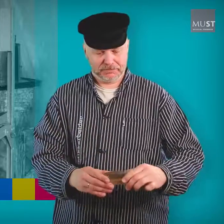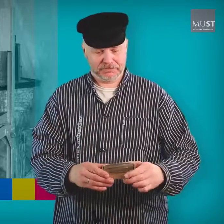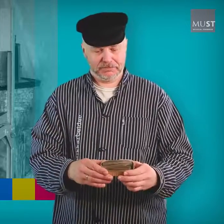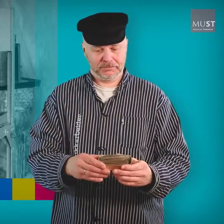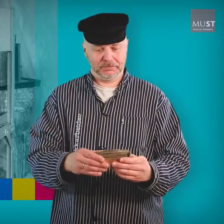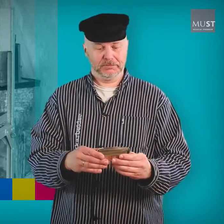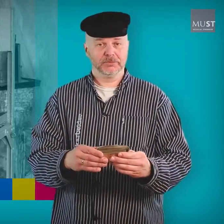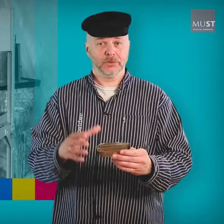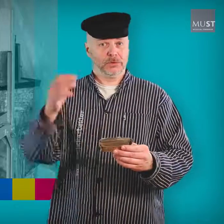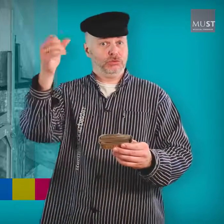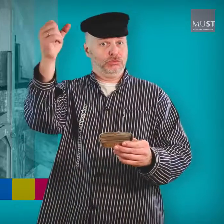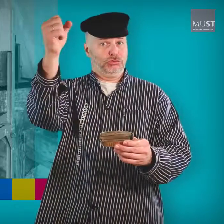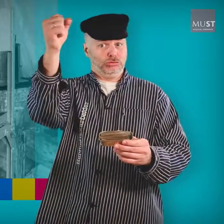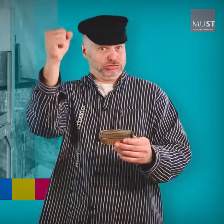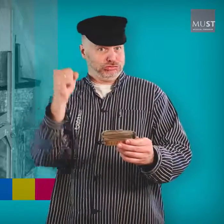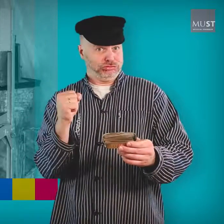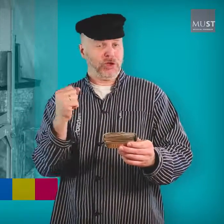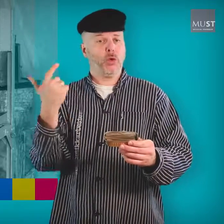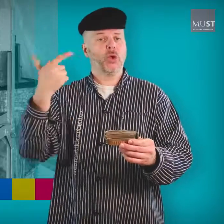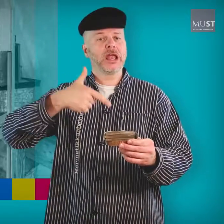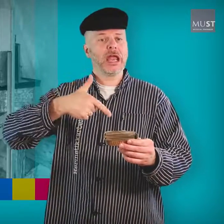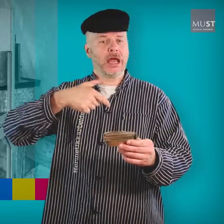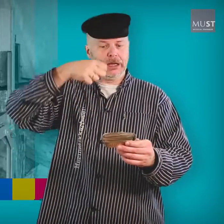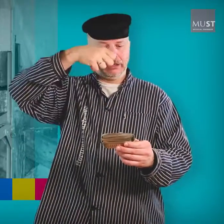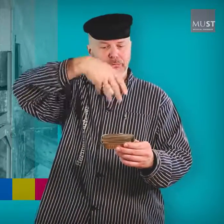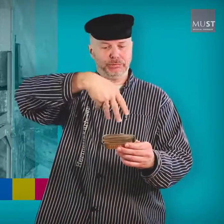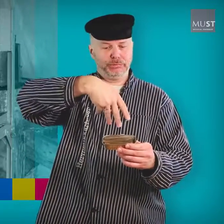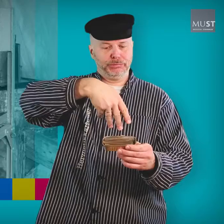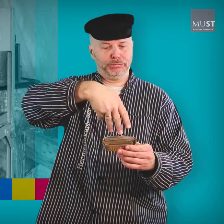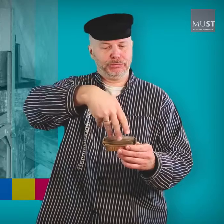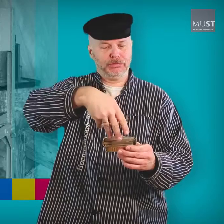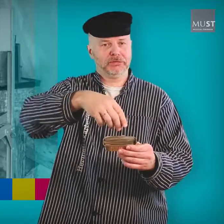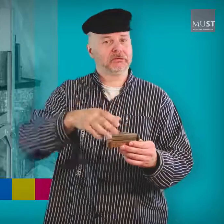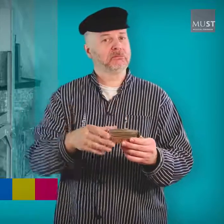som kunne fylle olje på flere bokser samtidig.